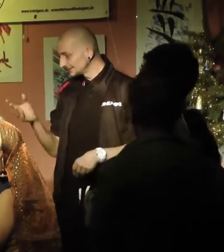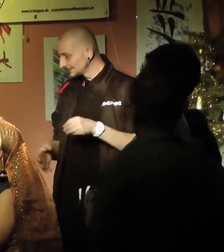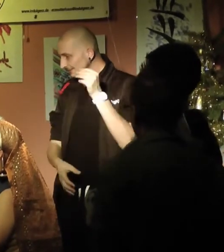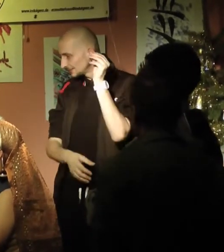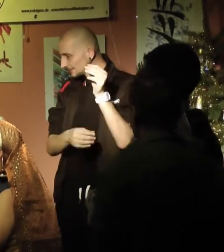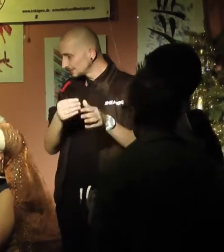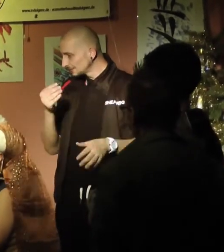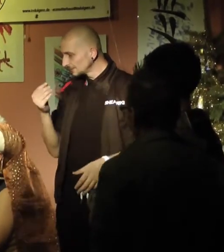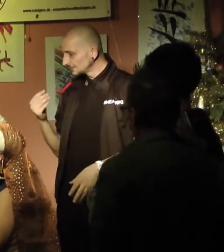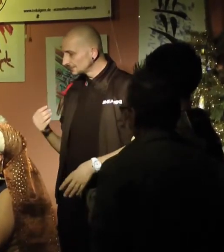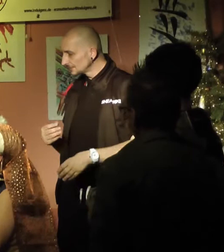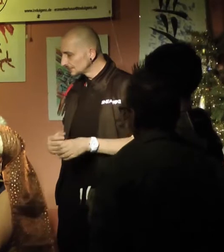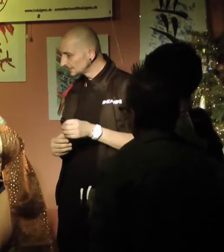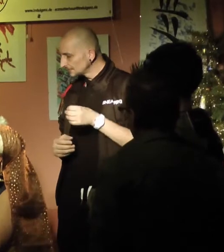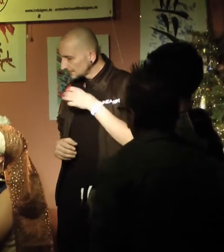Ein Schlüsselanhänger.